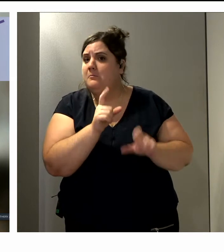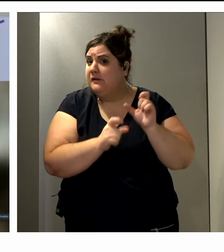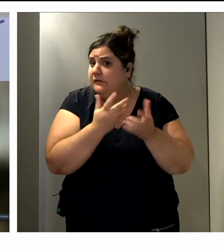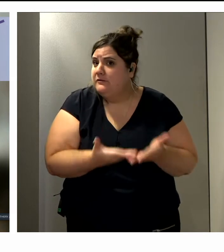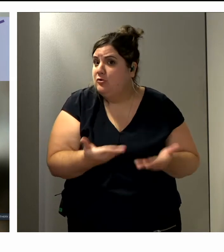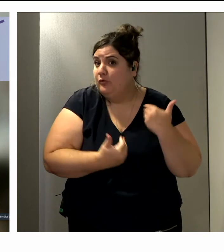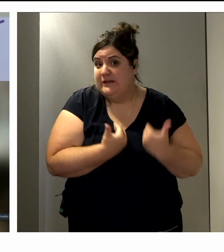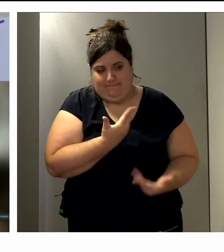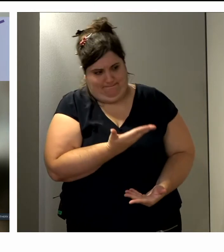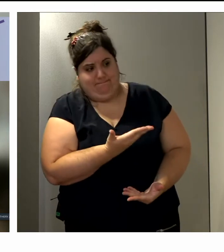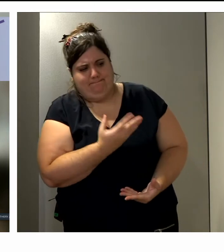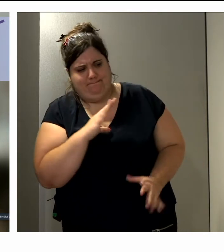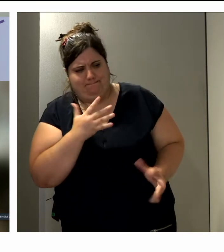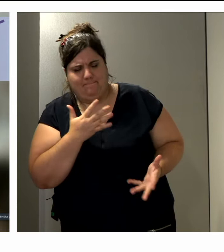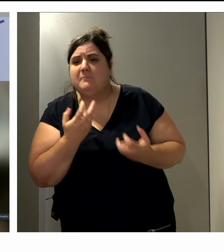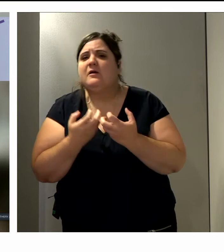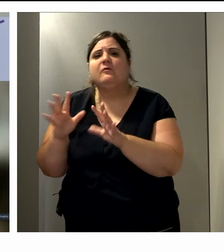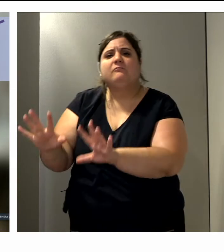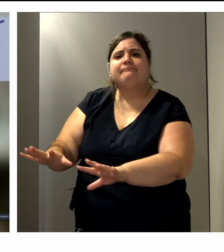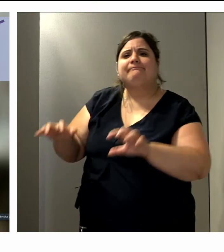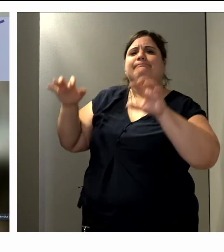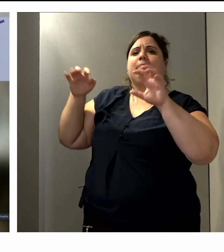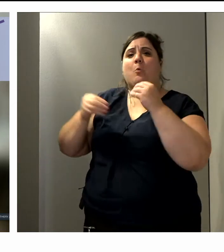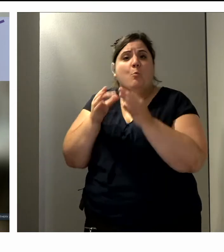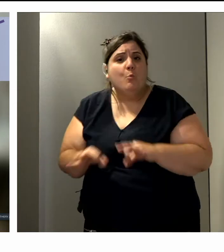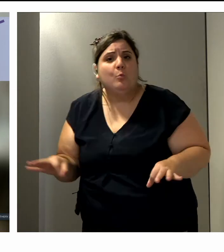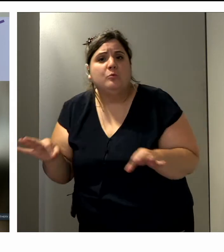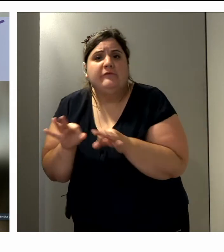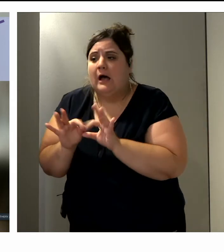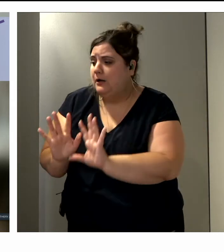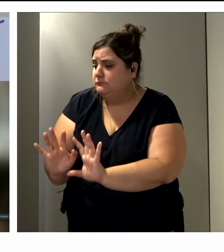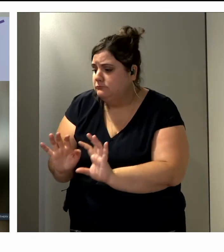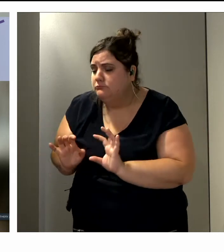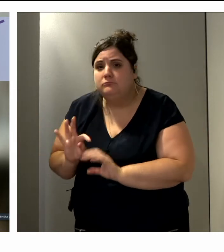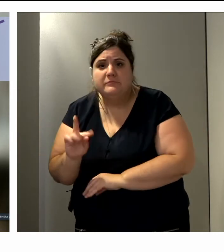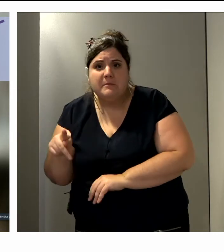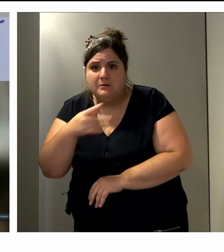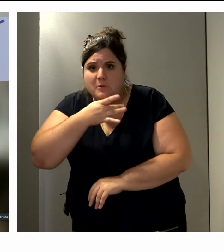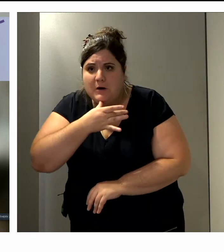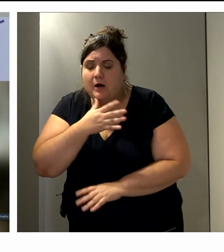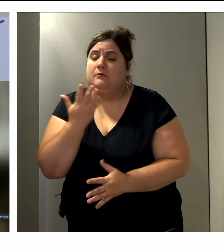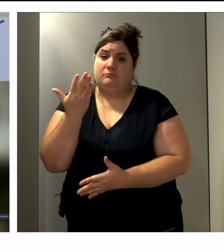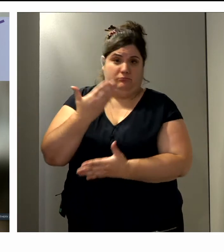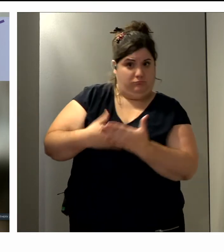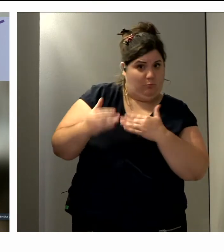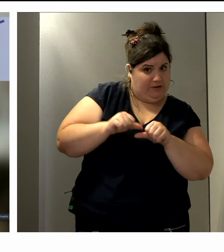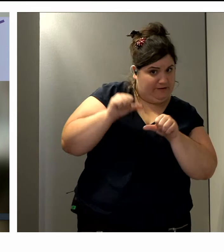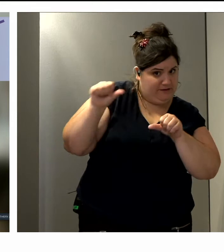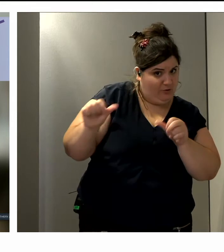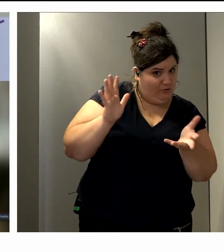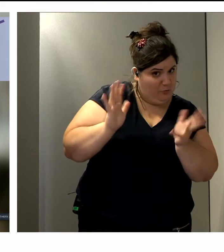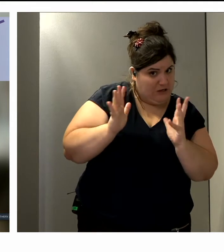qui plus est, accéder aux amphithéâtres ou aux salles de travaux dirigés, avoir cette option pour pouvoir suivre un cours.